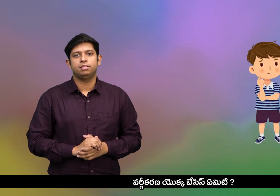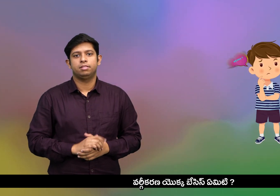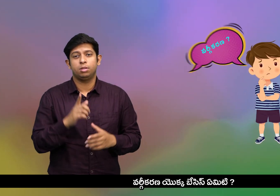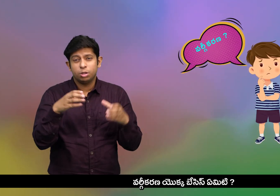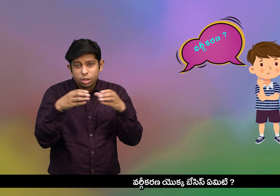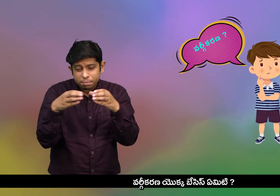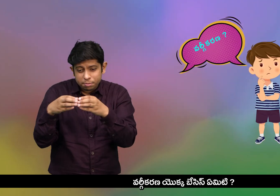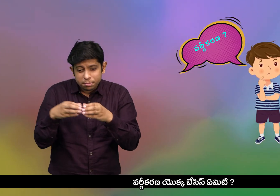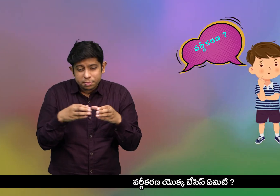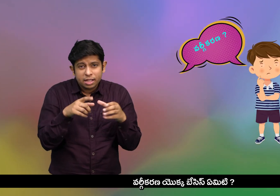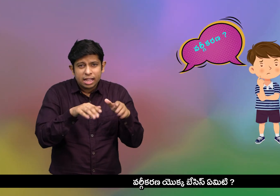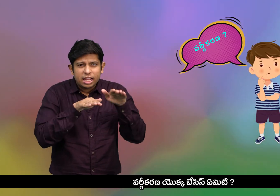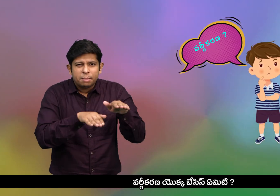వర్గీకరణ యొక్క బేసిస్ ఏమిటి?